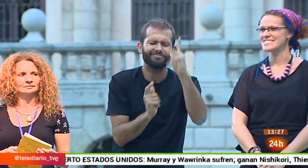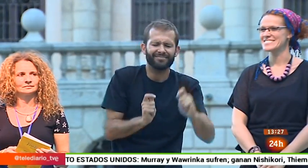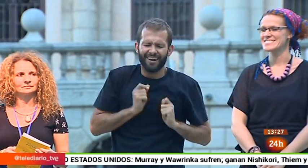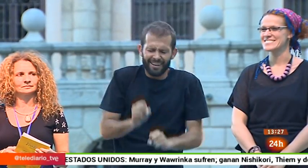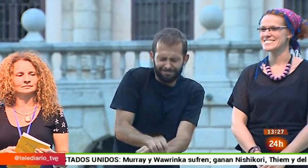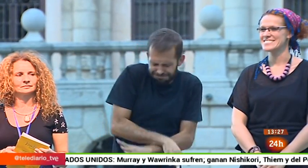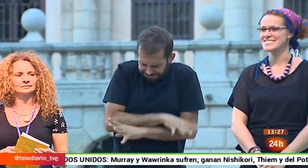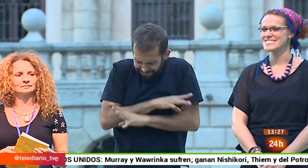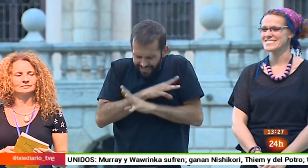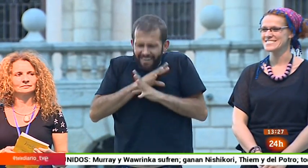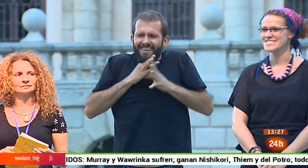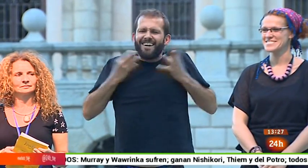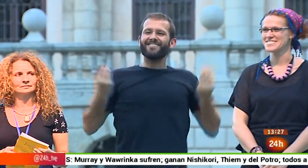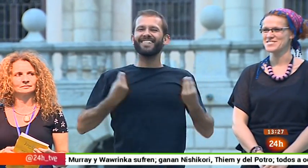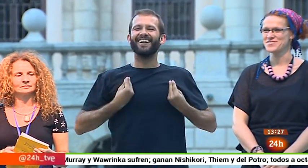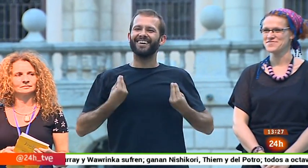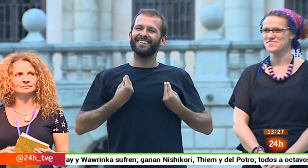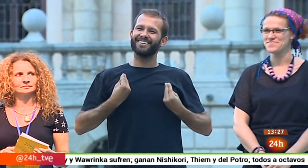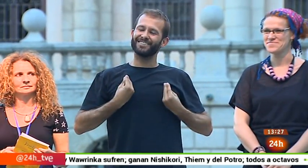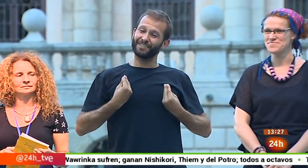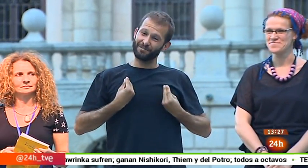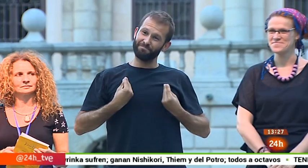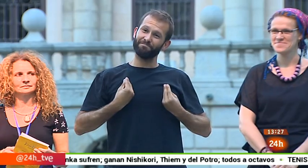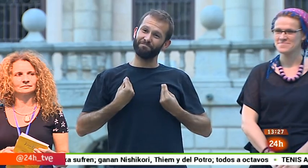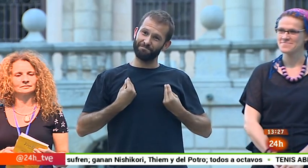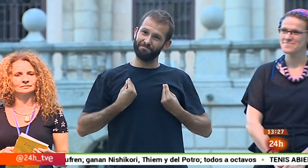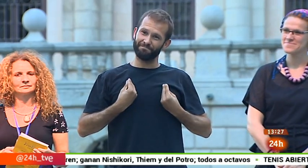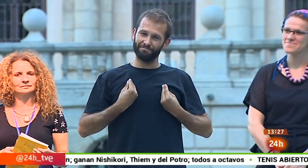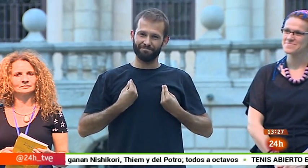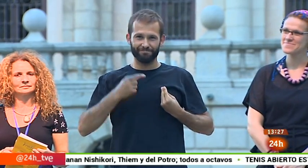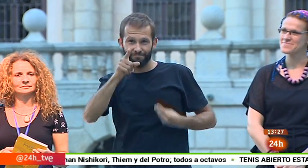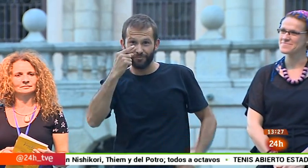versos responden a su propia pregunta: ¿cómo romper el silencio?